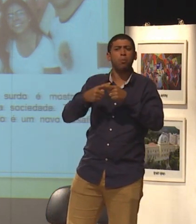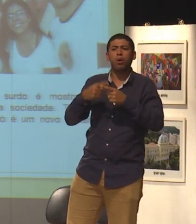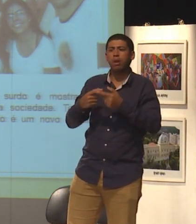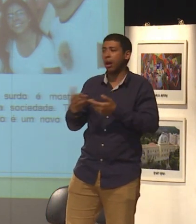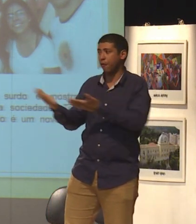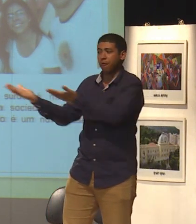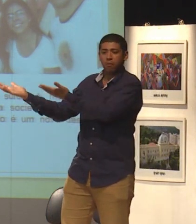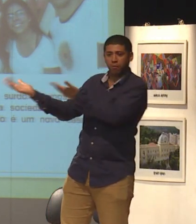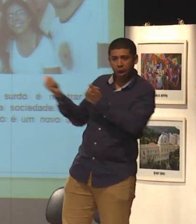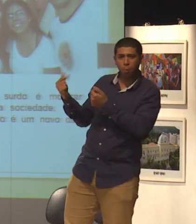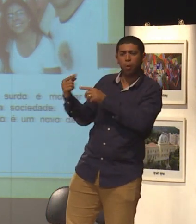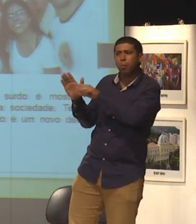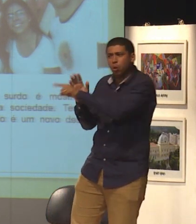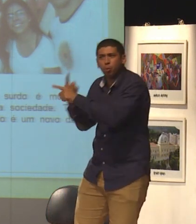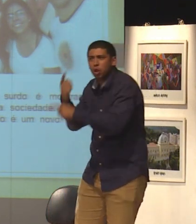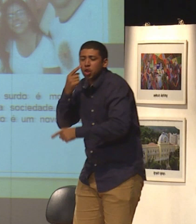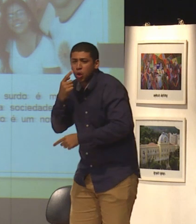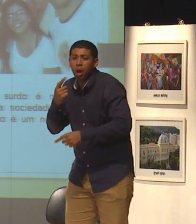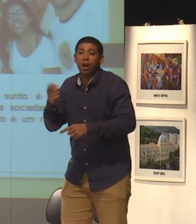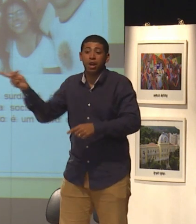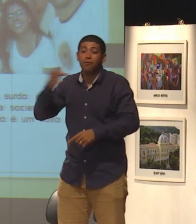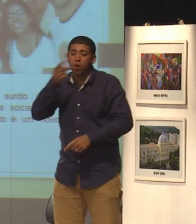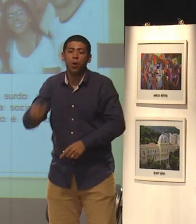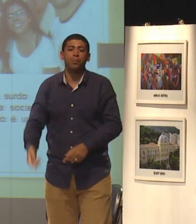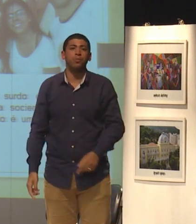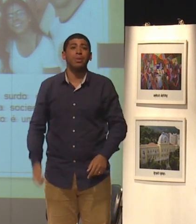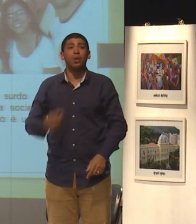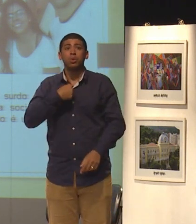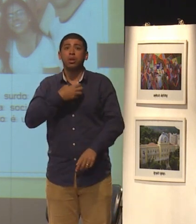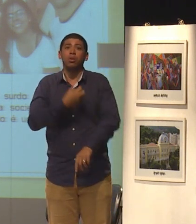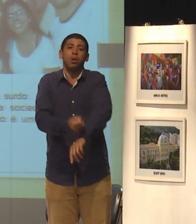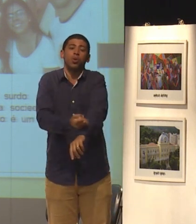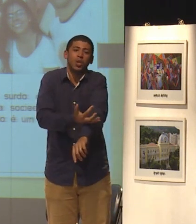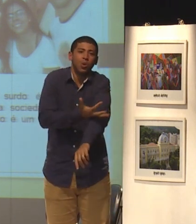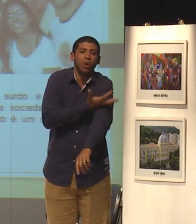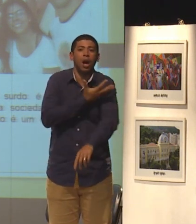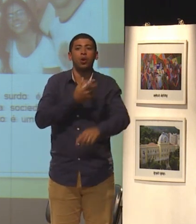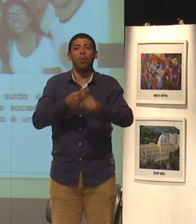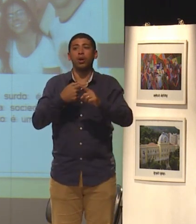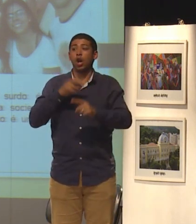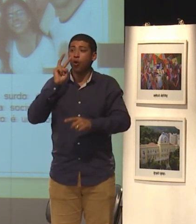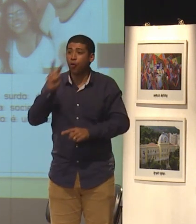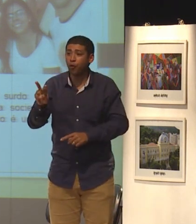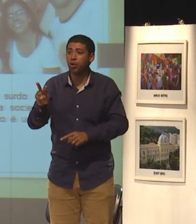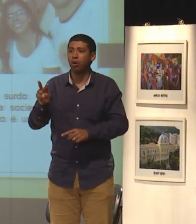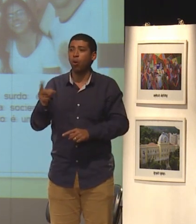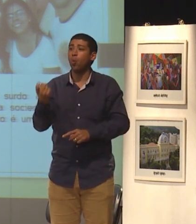e ficou chorando. Aí ele convidou para ela, por que você está chorando? Porque eu estou sentindo muito emocionada, né? Porque eu